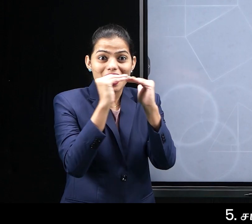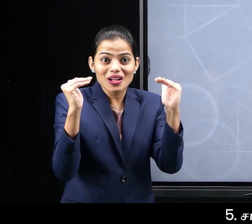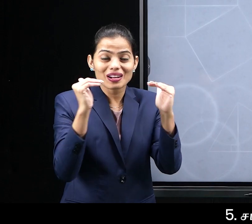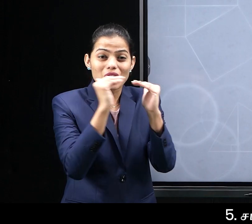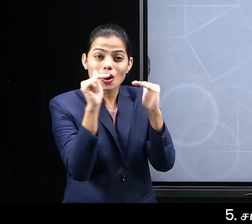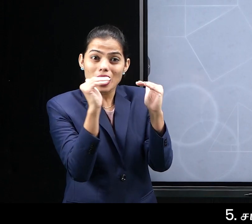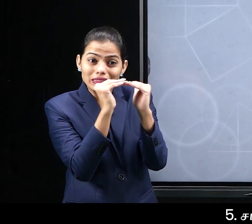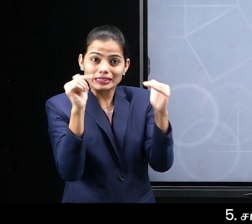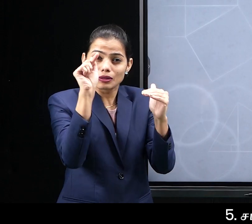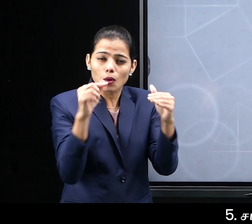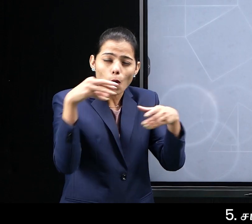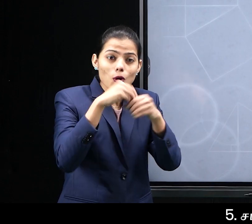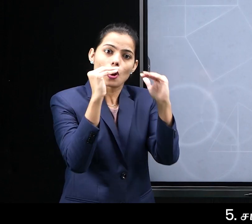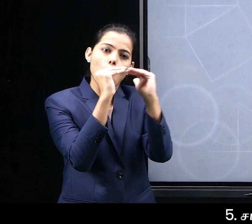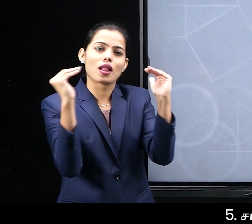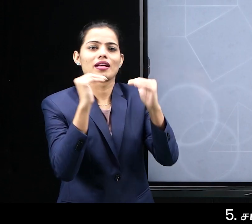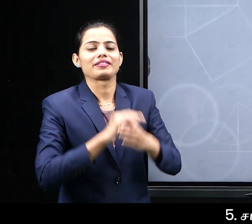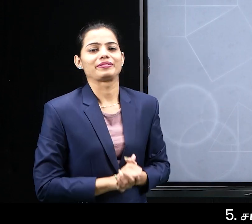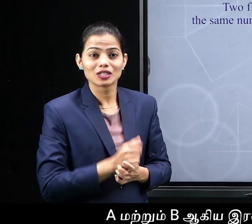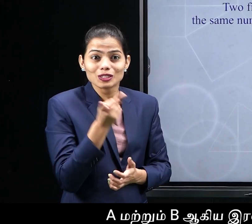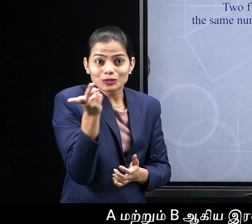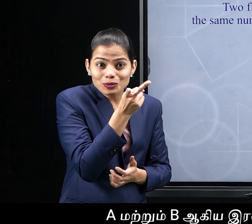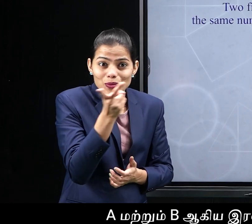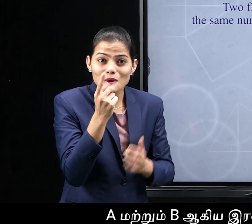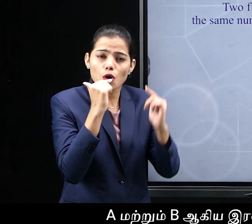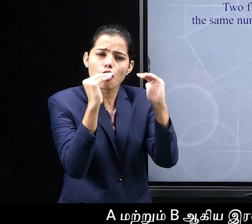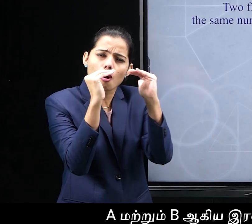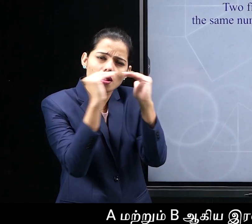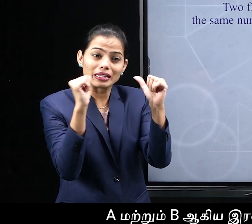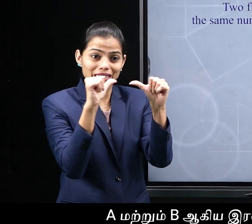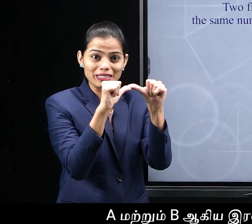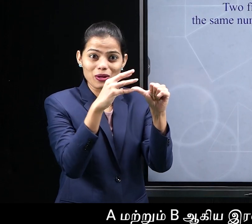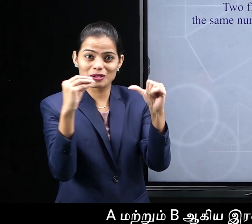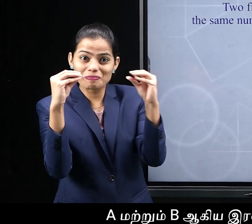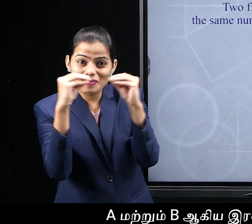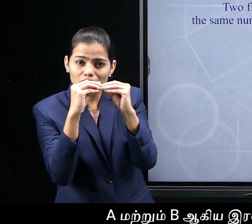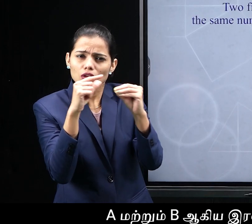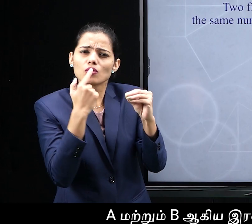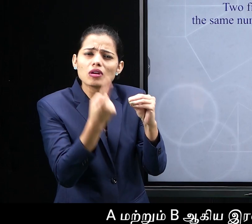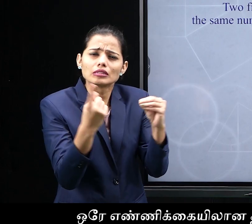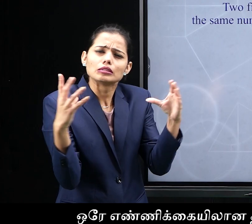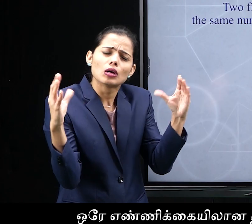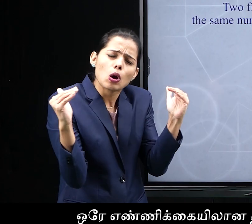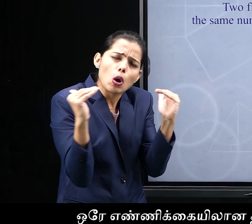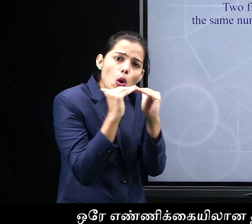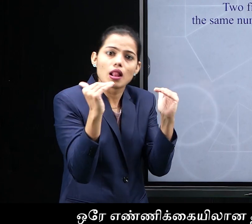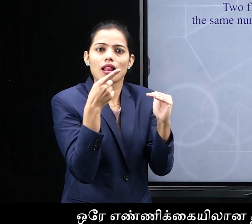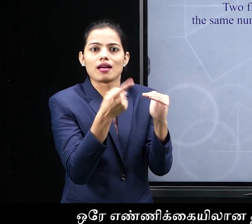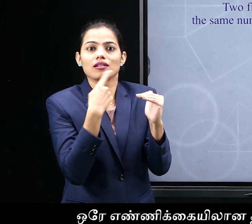5. சமமான கணங்கள். A மற்றும் B ஆகிய இரண்டு முடிவுறு கணங்கள் ஒரே எண்ணிக்கையிலான